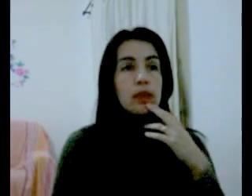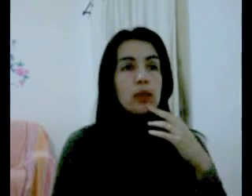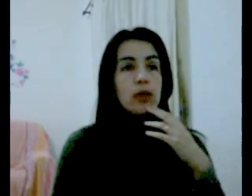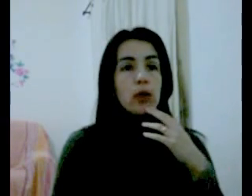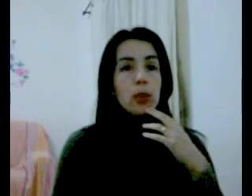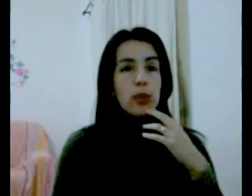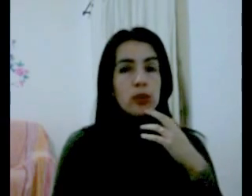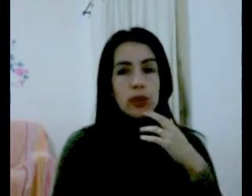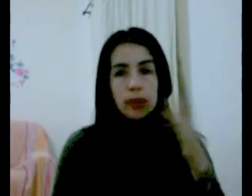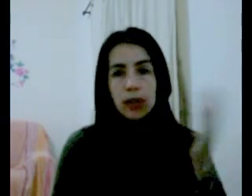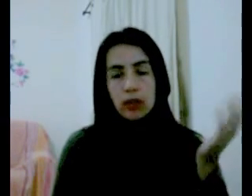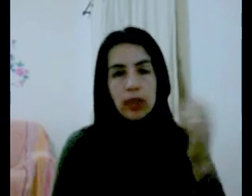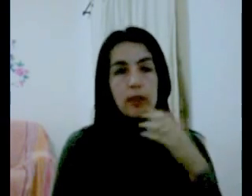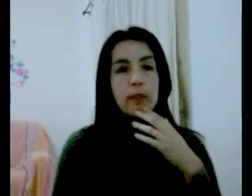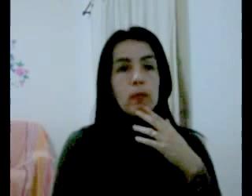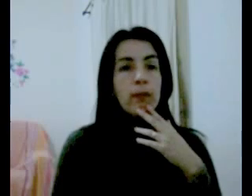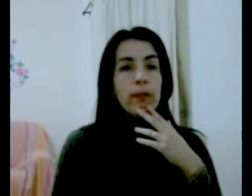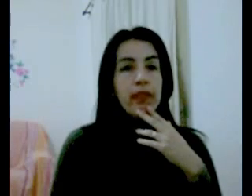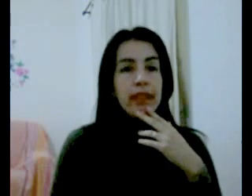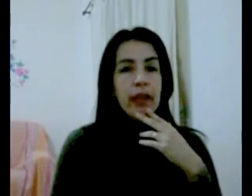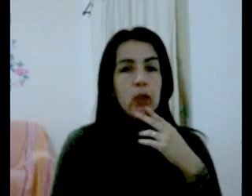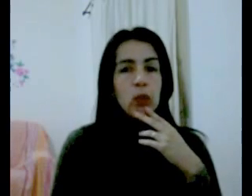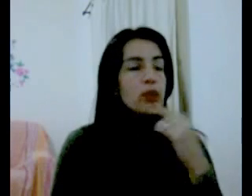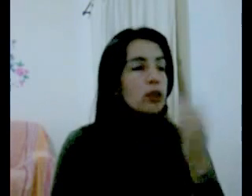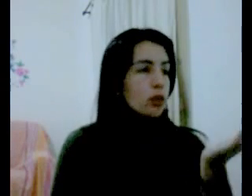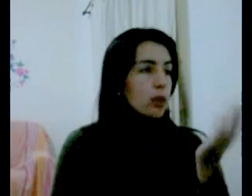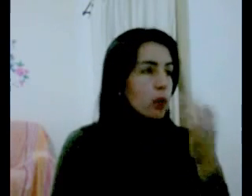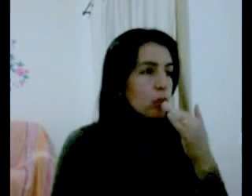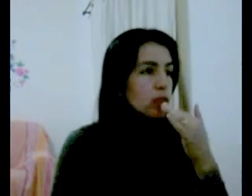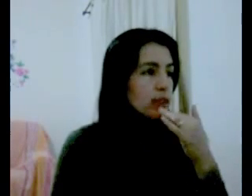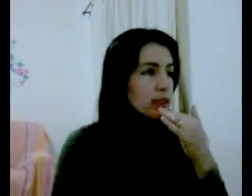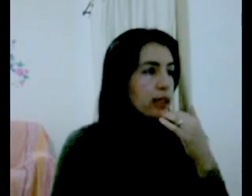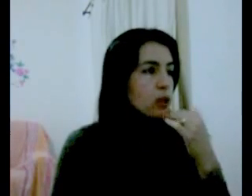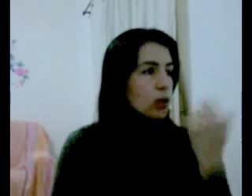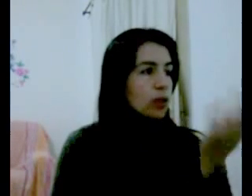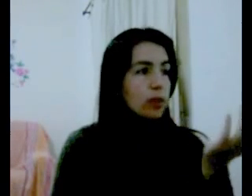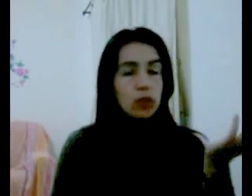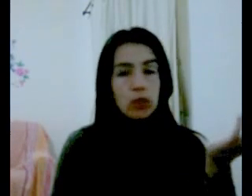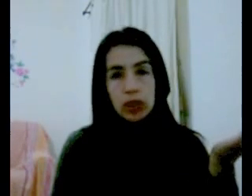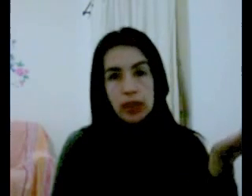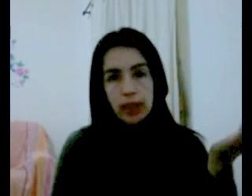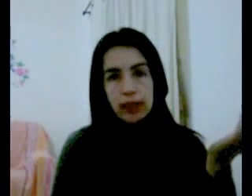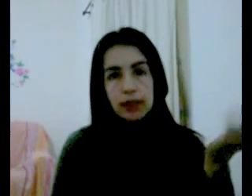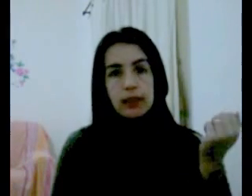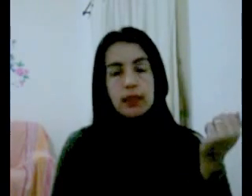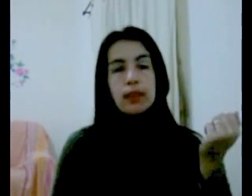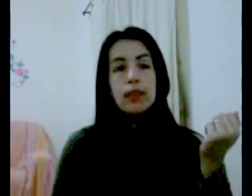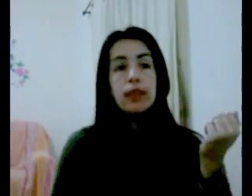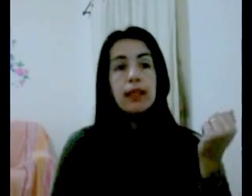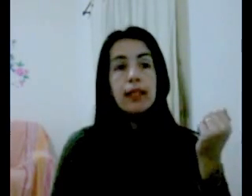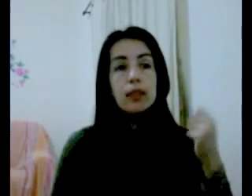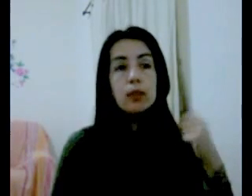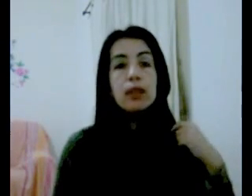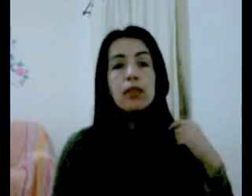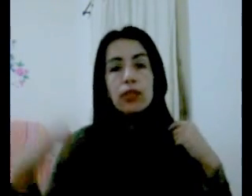esses exames só ficam prontos semana que vem, né? O ultrassom fica pronto dia 7, o outro fica pronto no dia 10. E daí semana